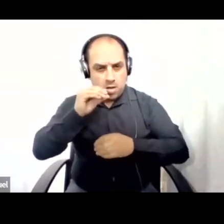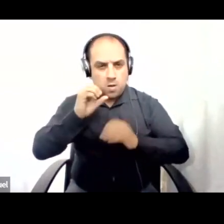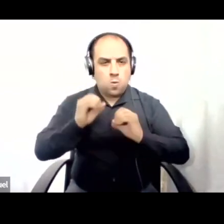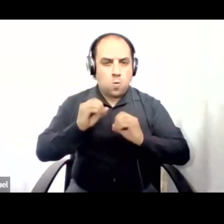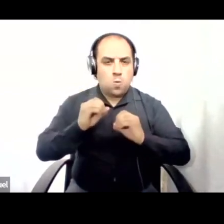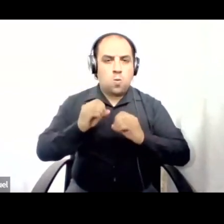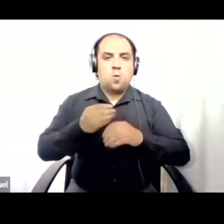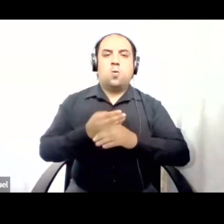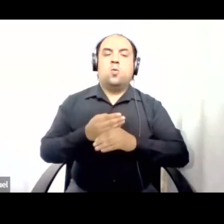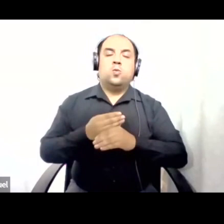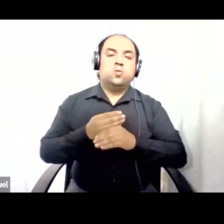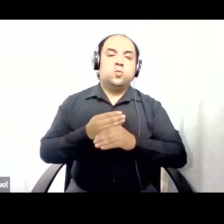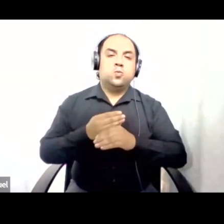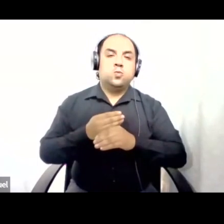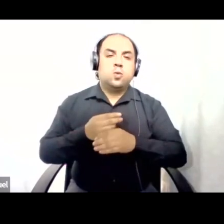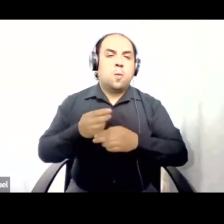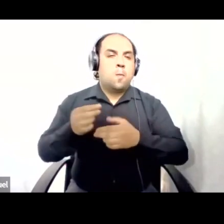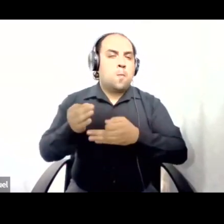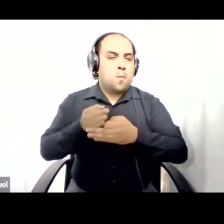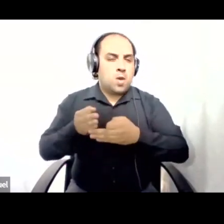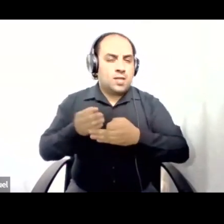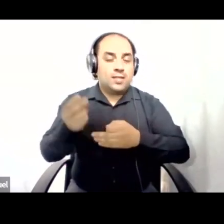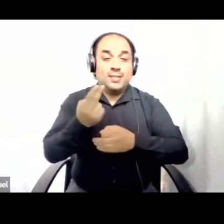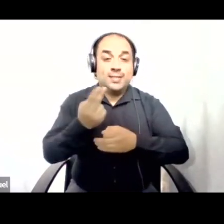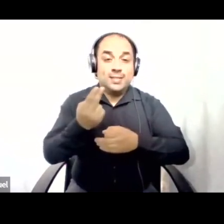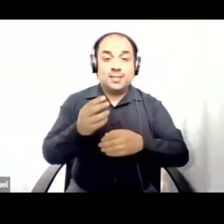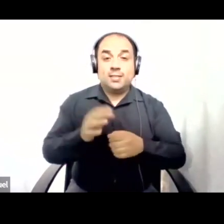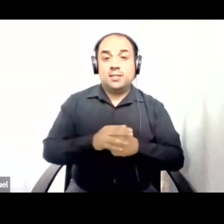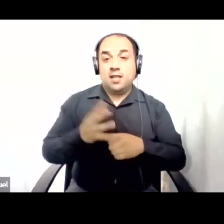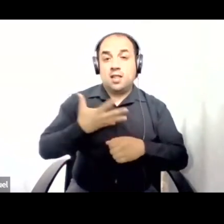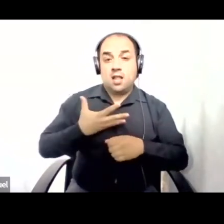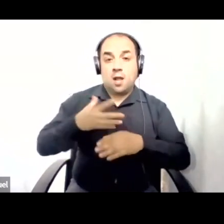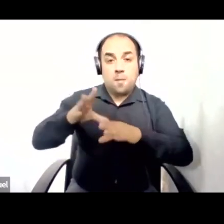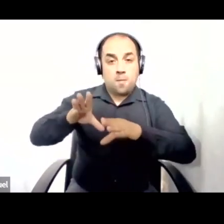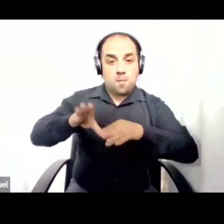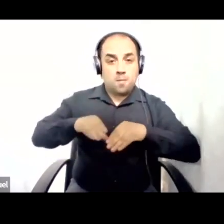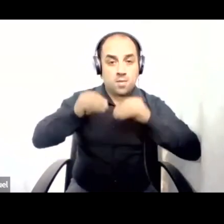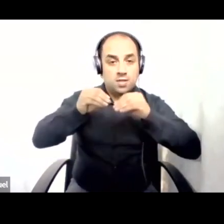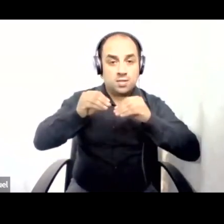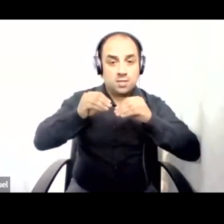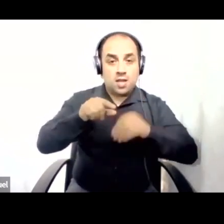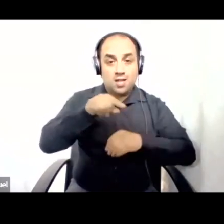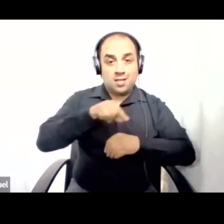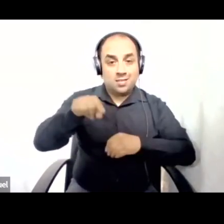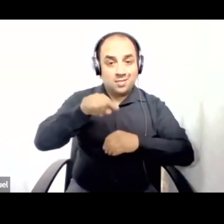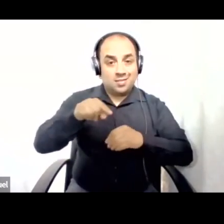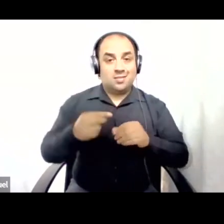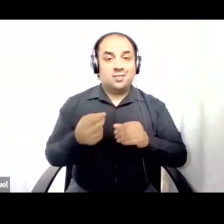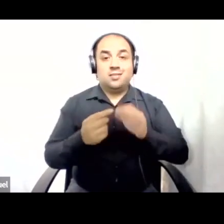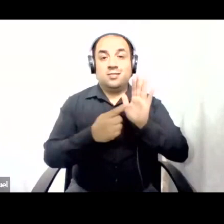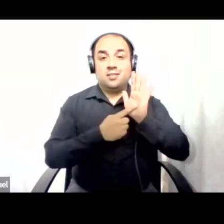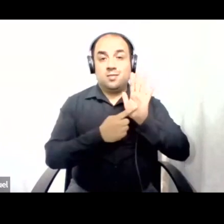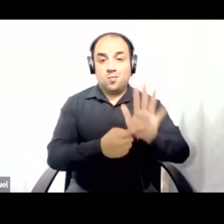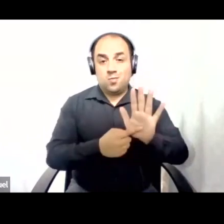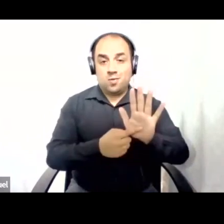blanquearse completamente, de que les baste con demostrar su blanquitud".